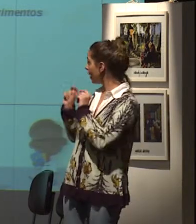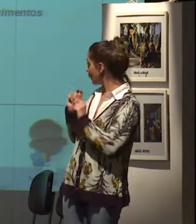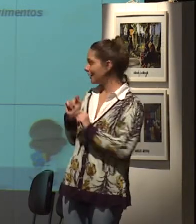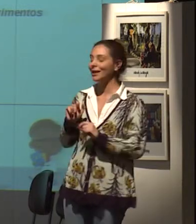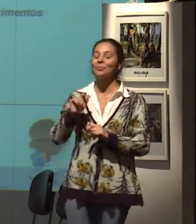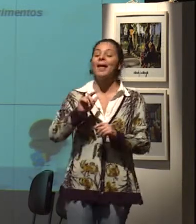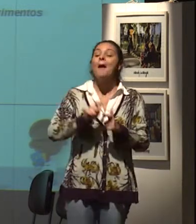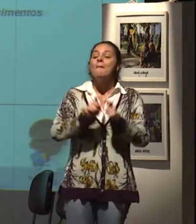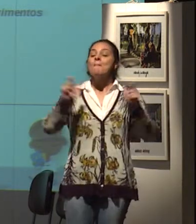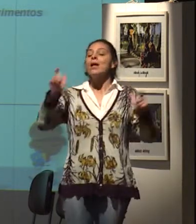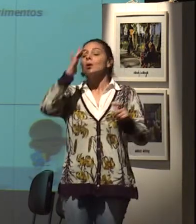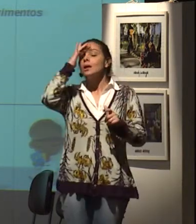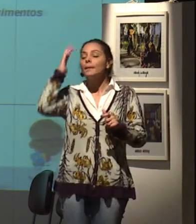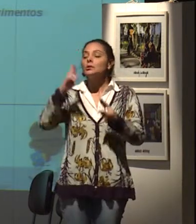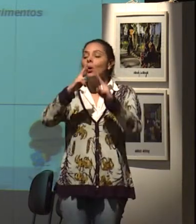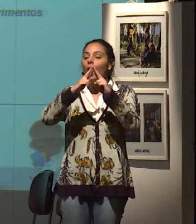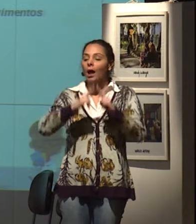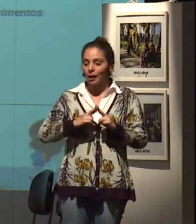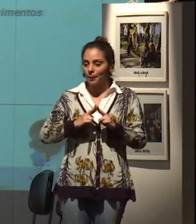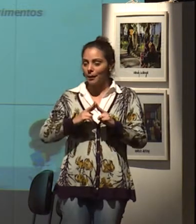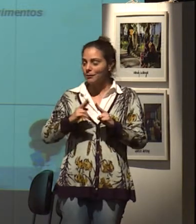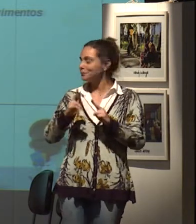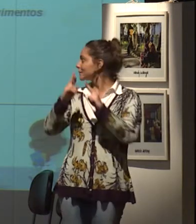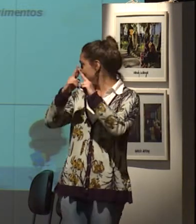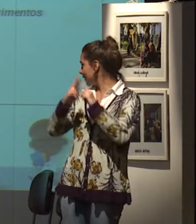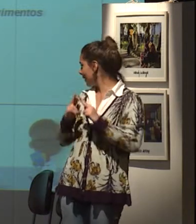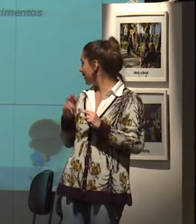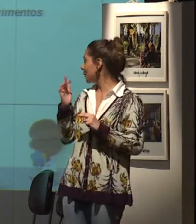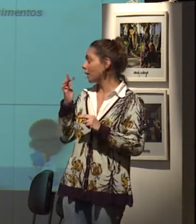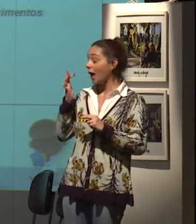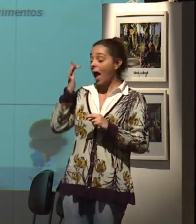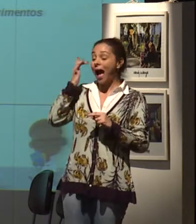E um desses artigos falavam que a maioria das pessoas que usavam rima